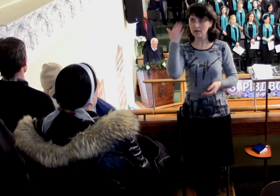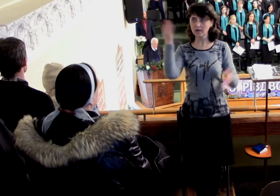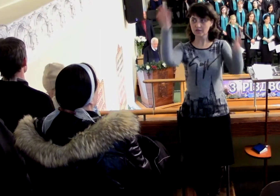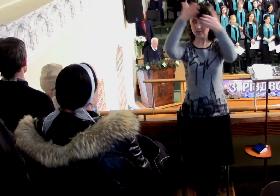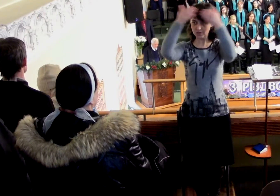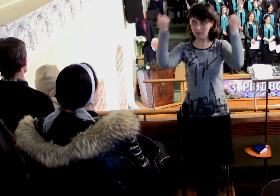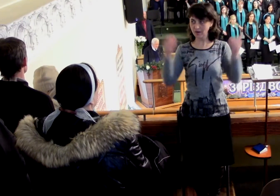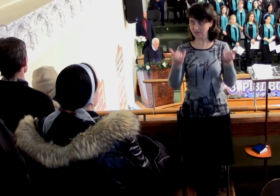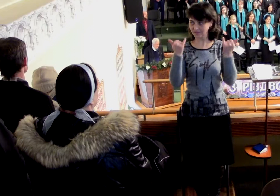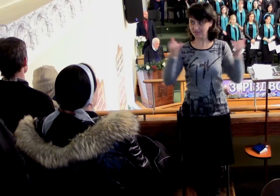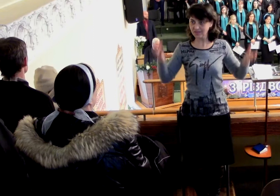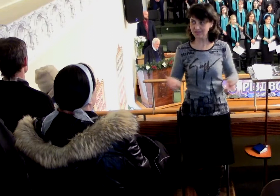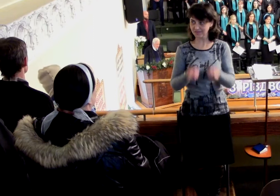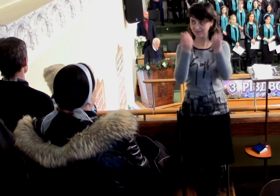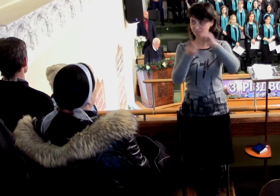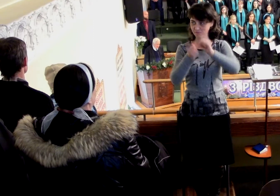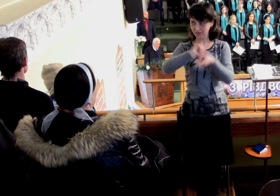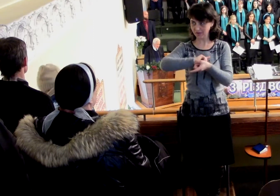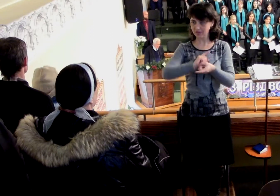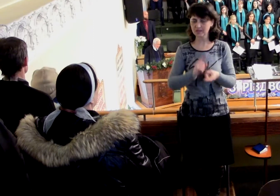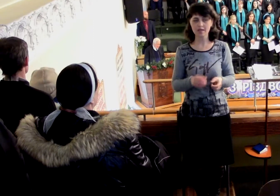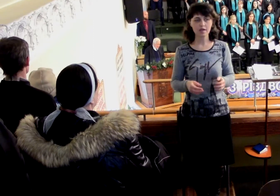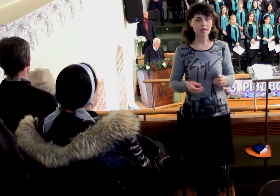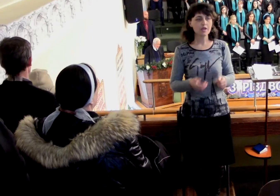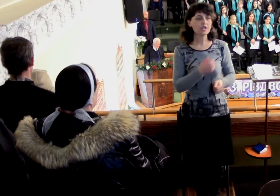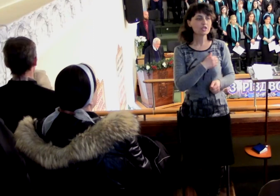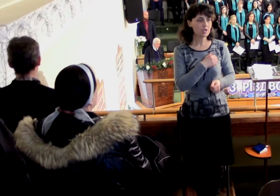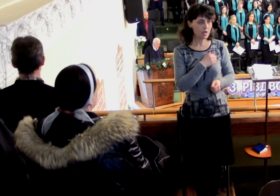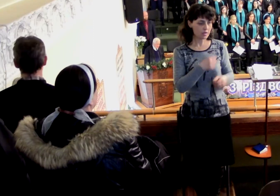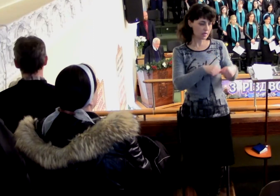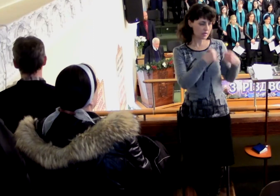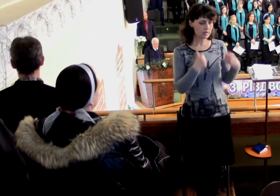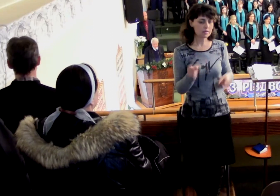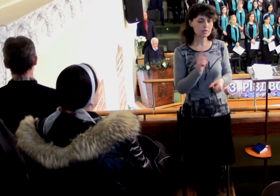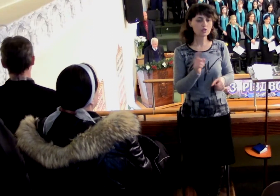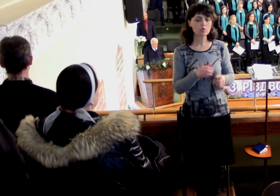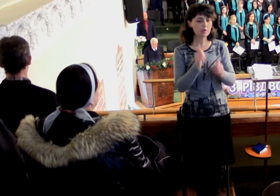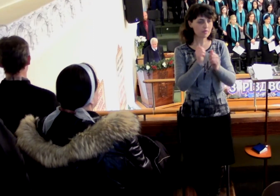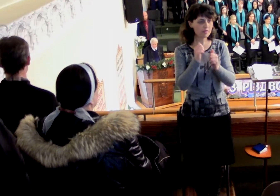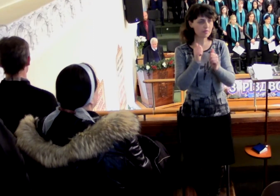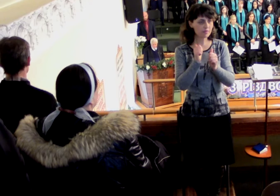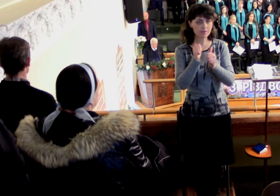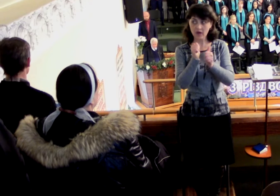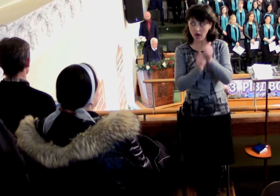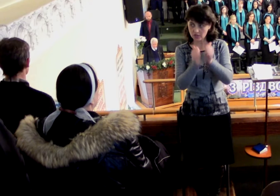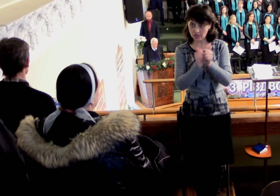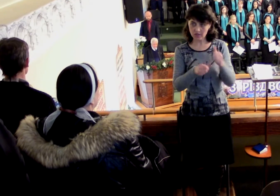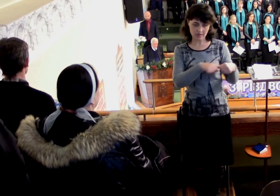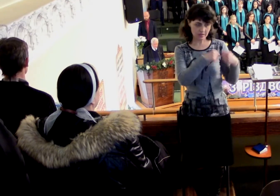Бог желает, чтобы в каждое сердце проник свет истины. И тогда будете счастье, будете